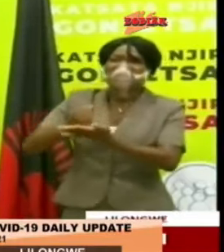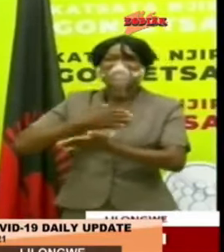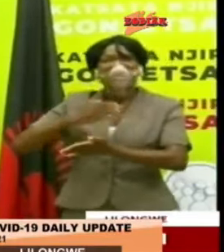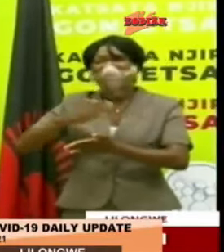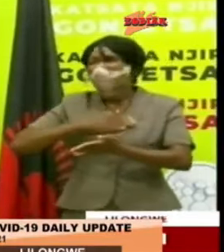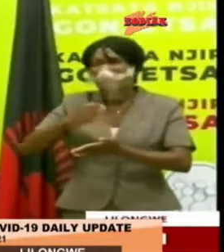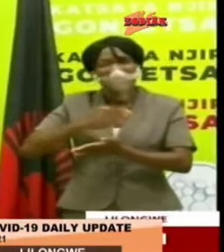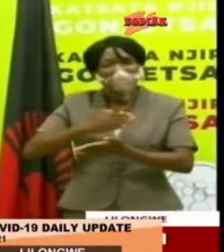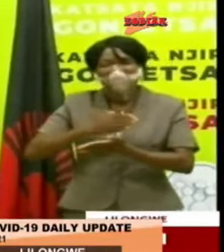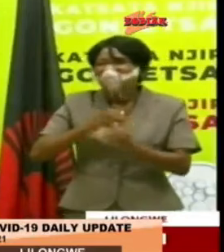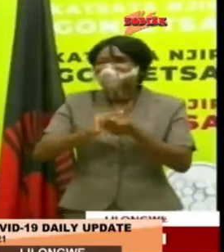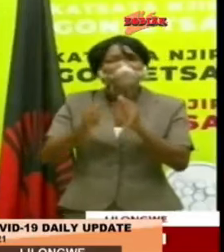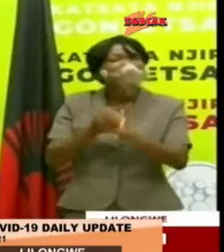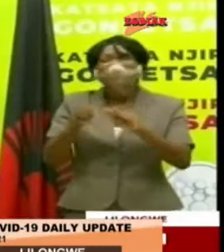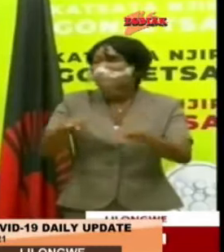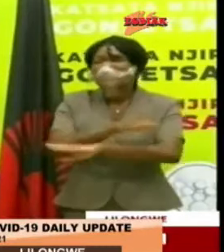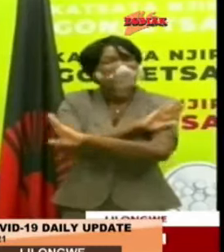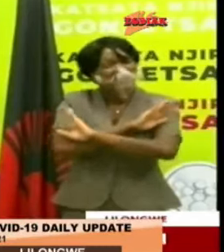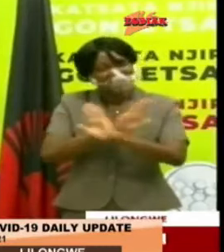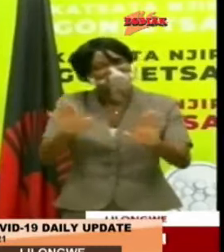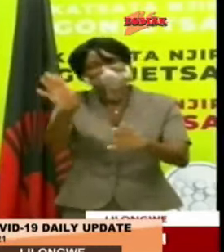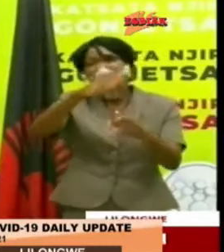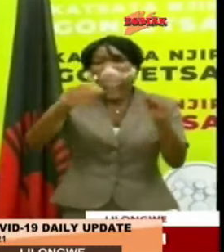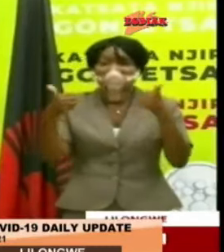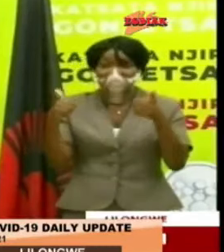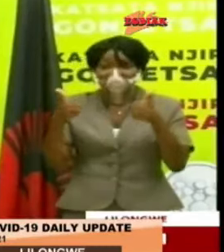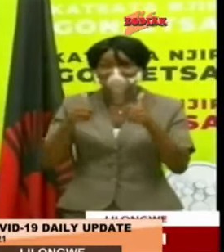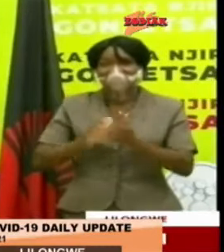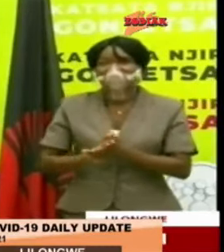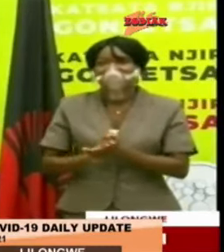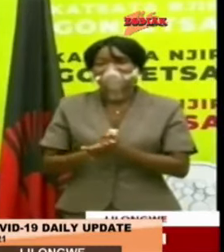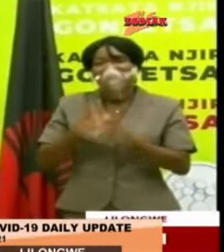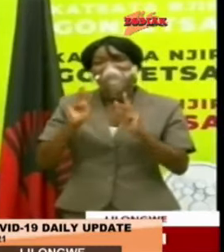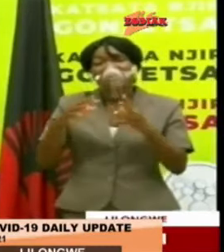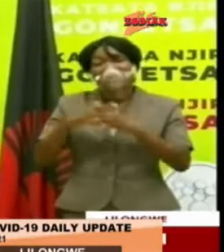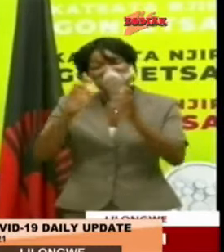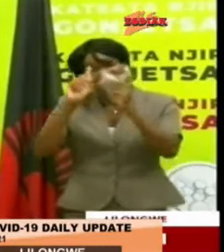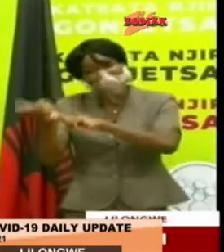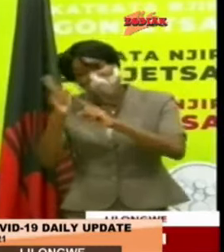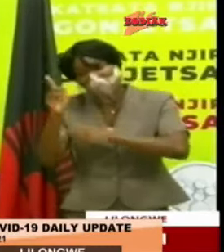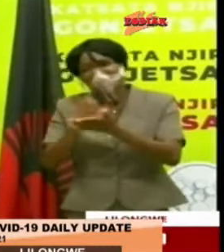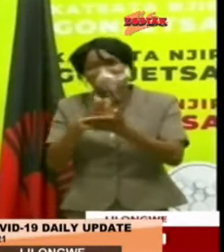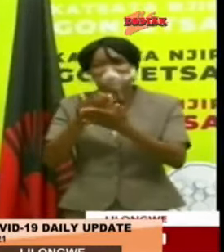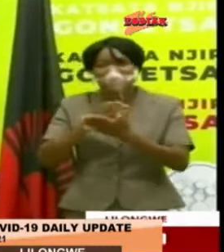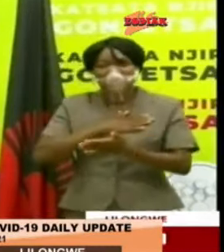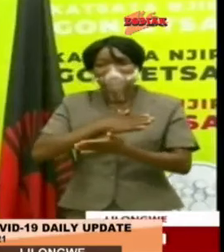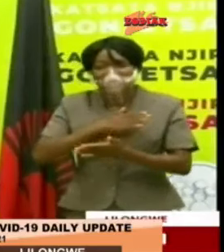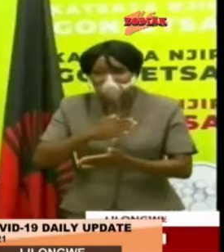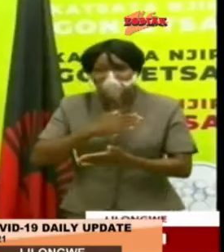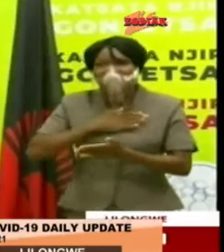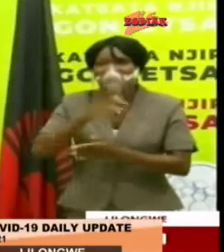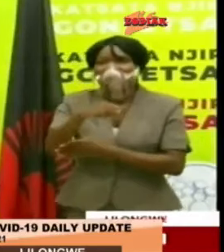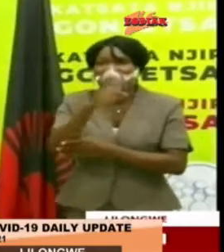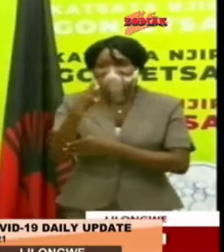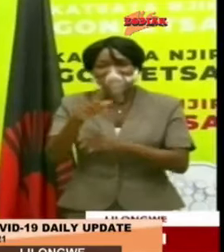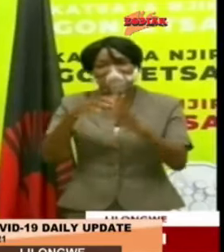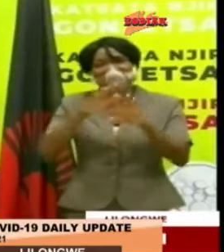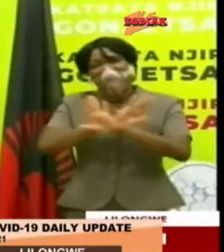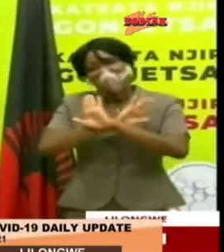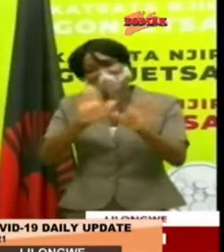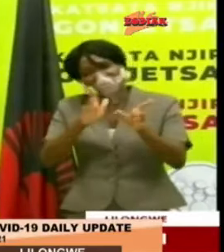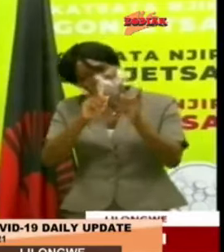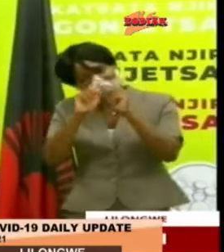makamaka tikambobanika chifukwa chimene chimapha anthu kwambiri nkubanikako tikambobanika tiye tithamangani chipatala ifeyo ndipo